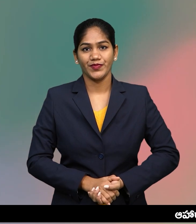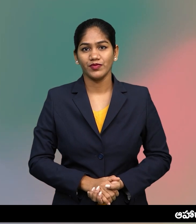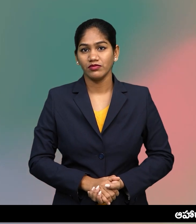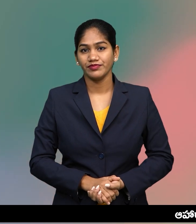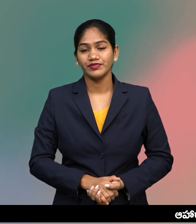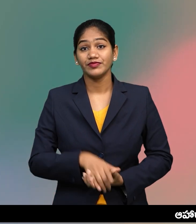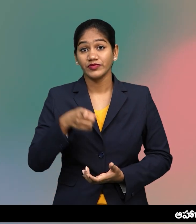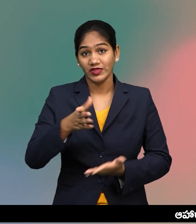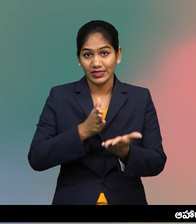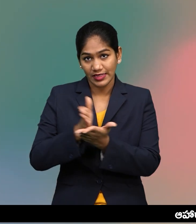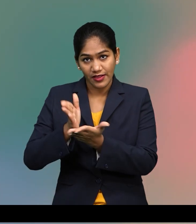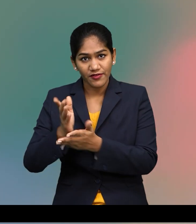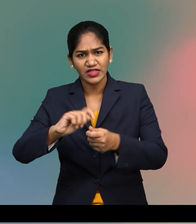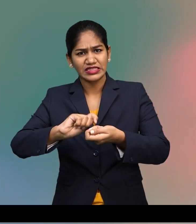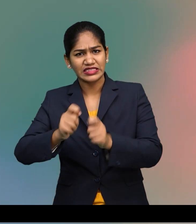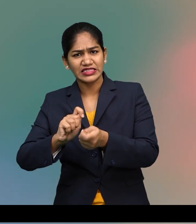ఆహారాన్ని పొందే మార్గాల్లో మార్పుల కోసం